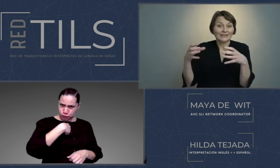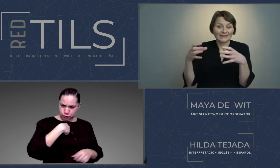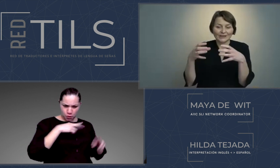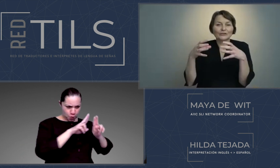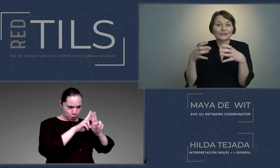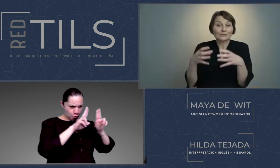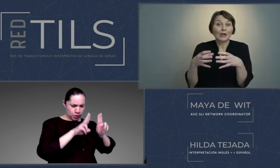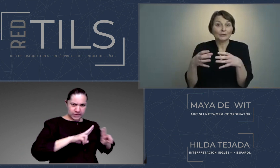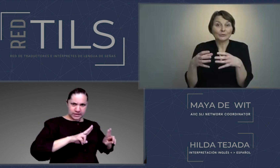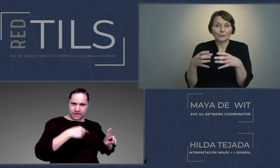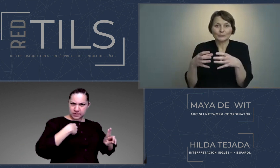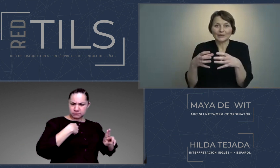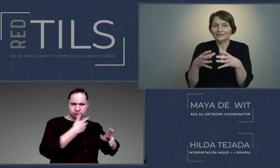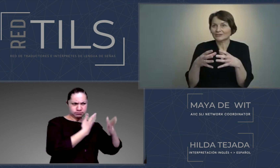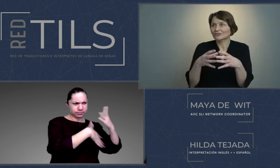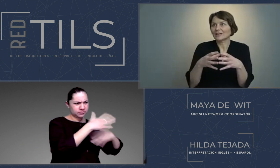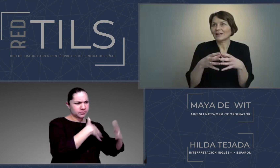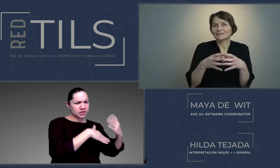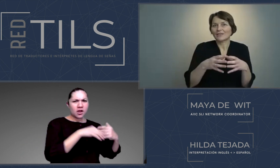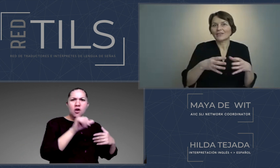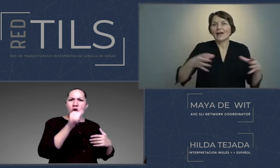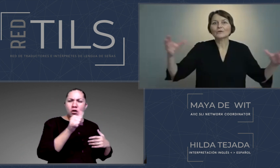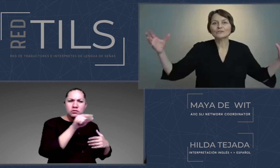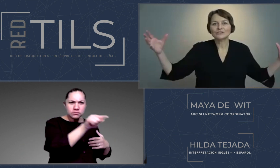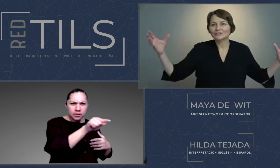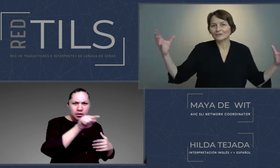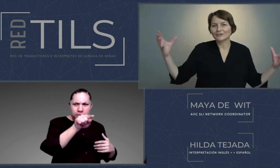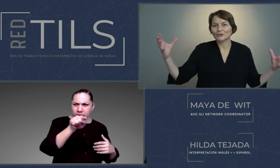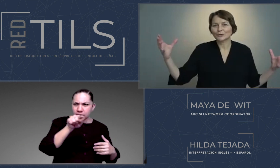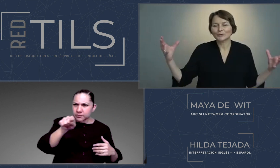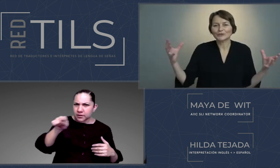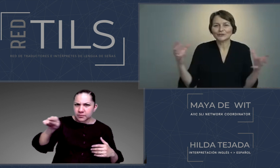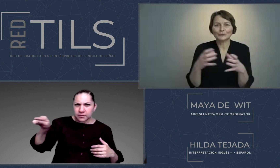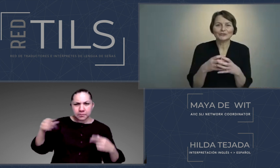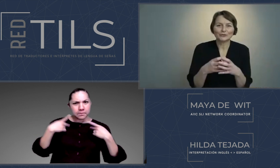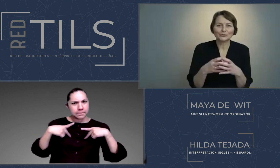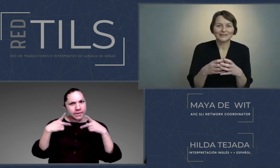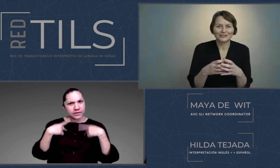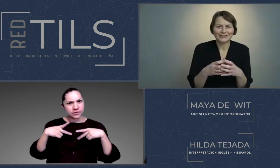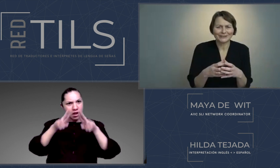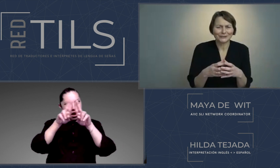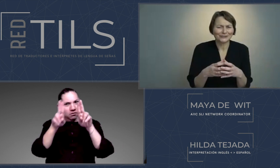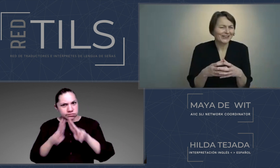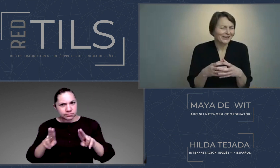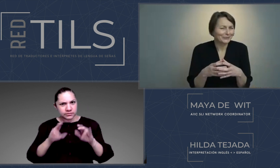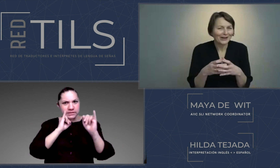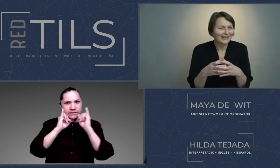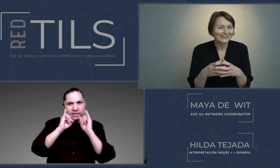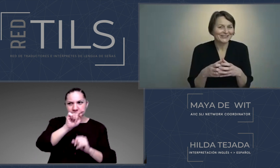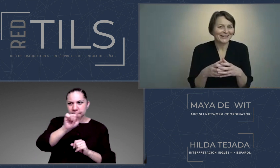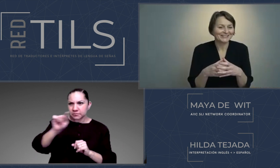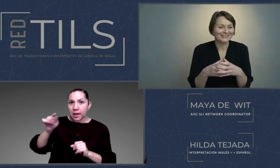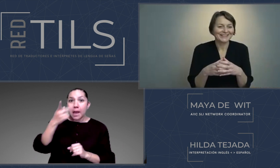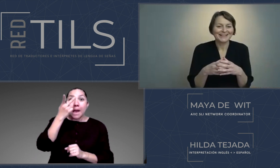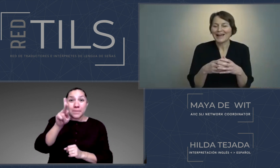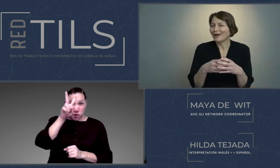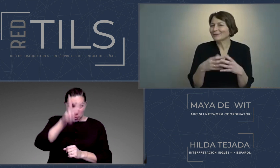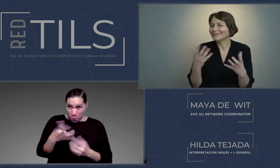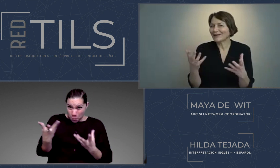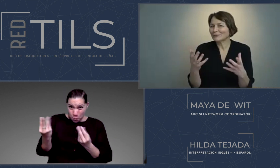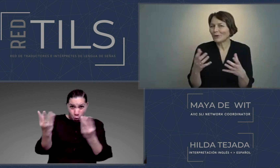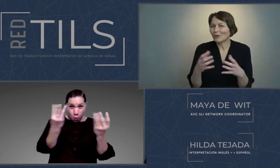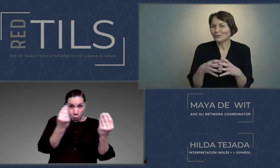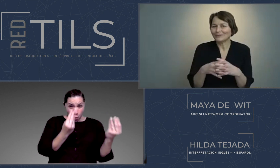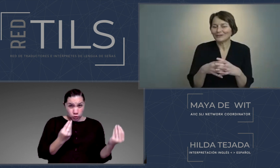de intérpretes de señas internacionales, que es un grupo muy pequeño. O sea, no hay miles de intérpretes que estén interpretando a señas